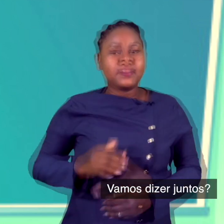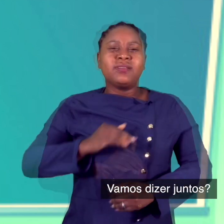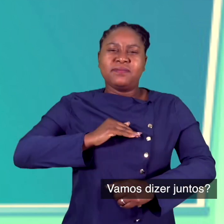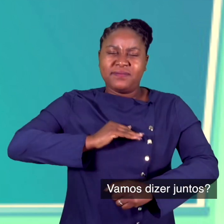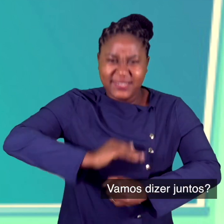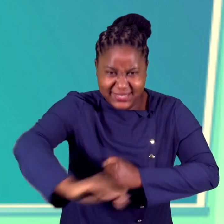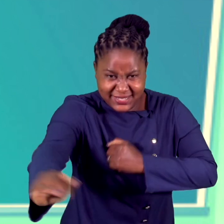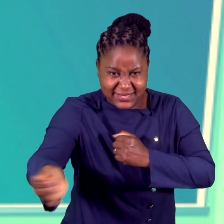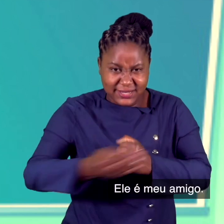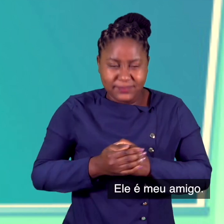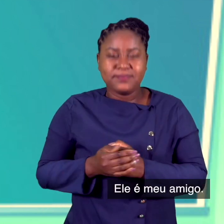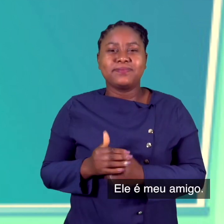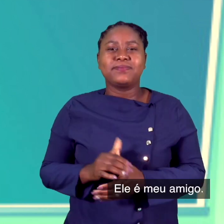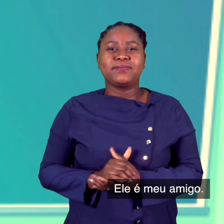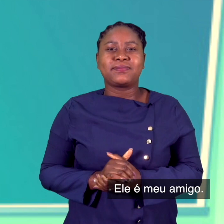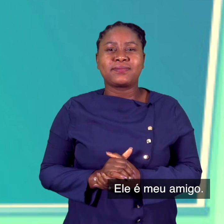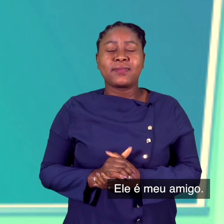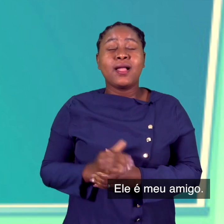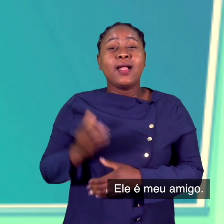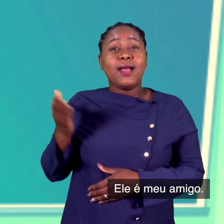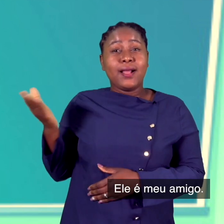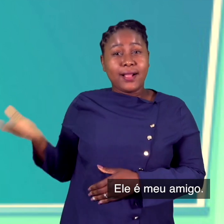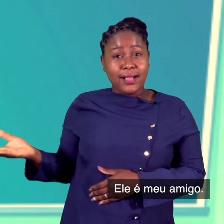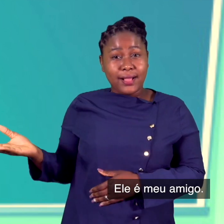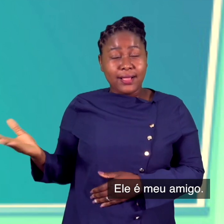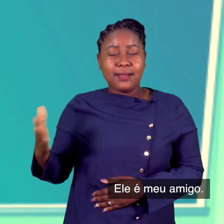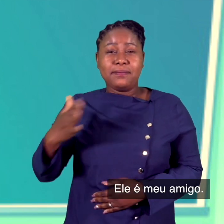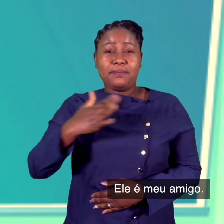Vamos dizer juntos? Ele é meu amigo